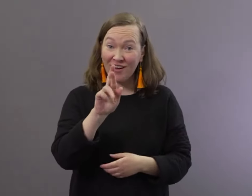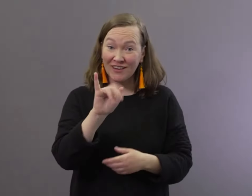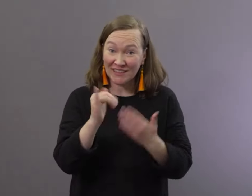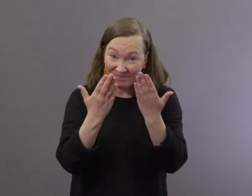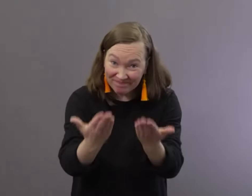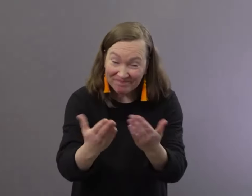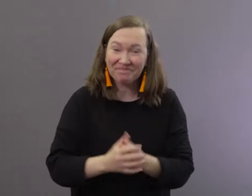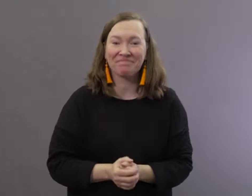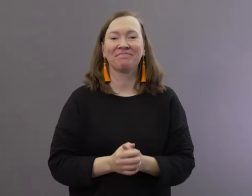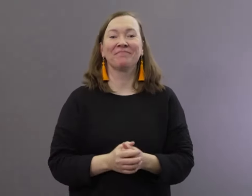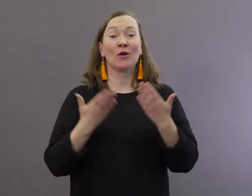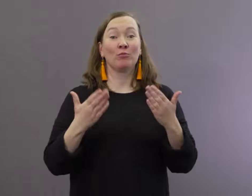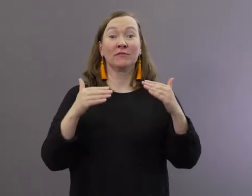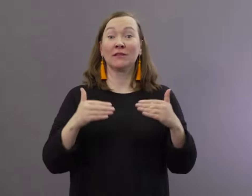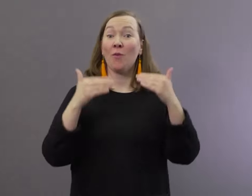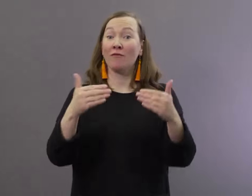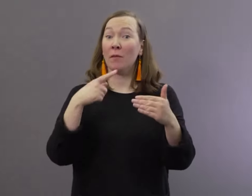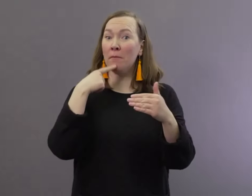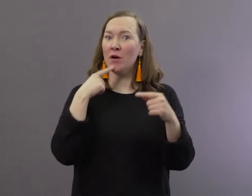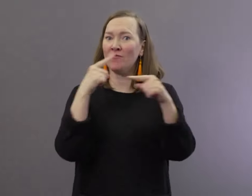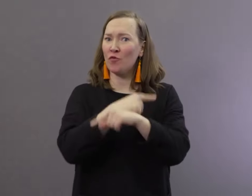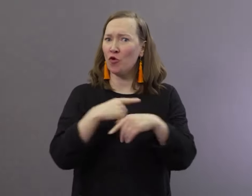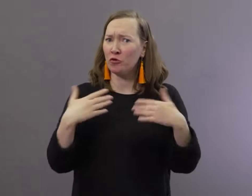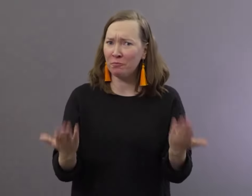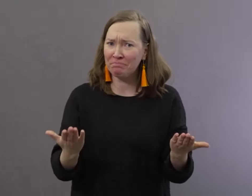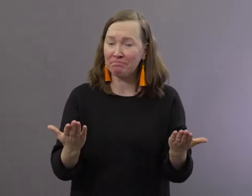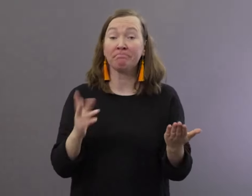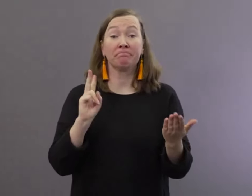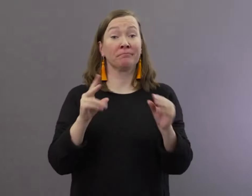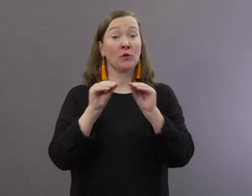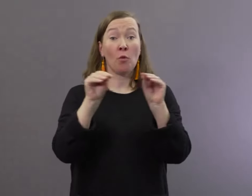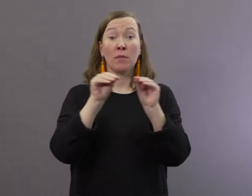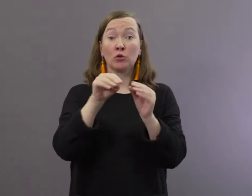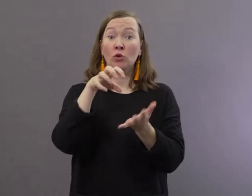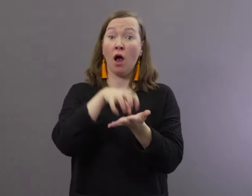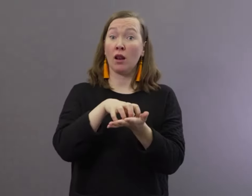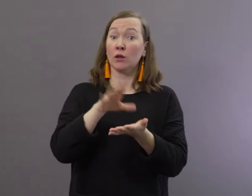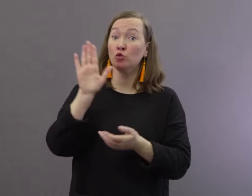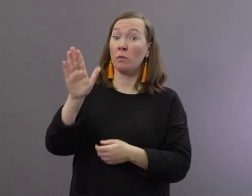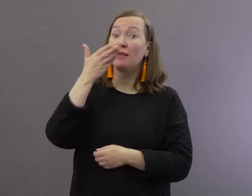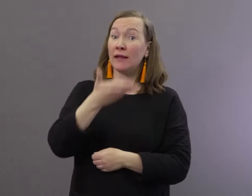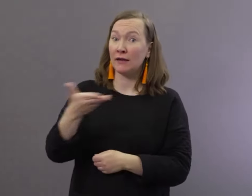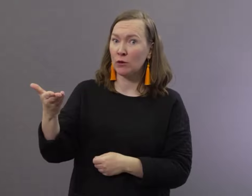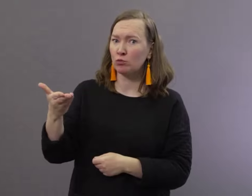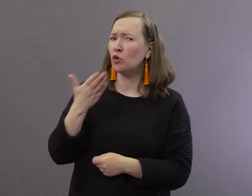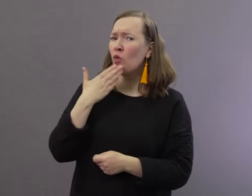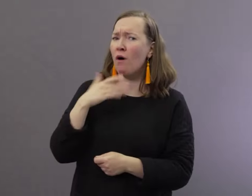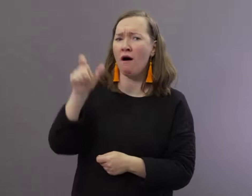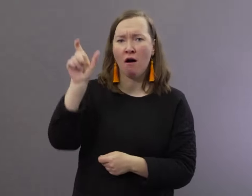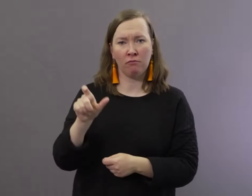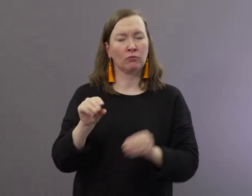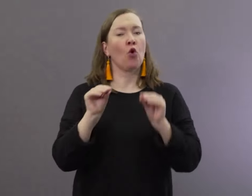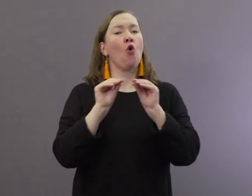No niin, kiitoksia Sari. Ja sitten seuraavaksi onkin puheenvuoro